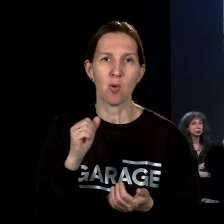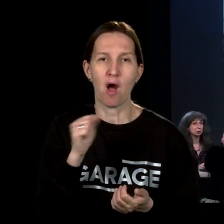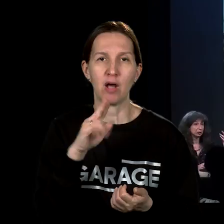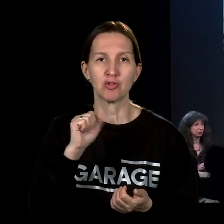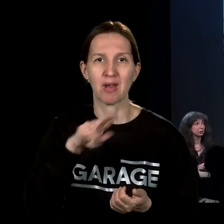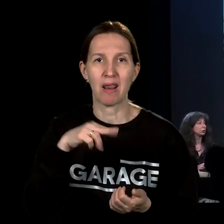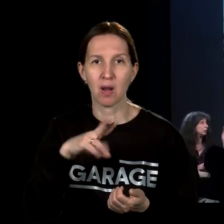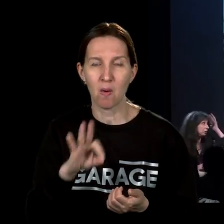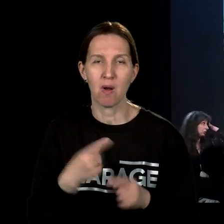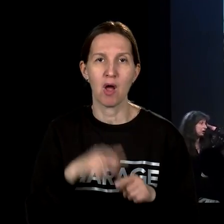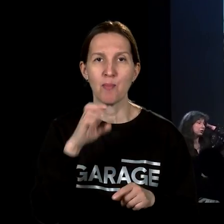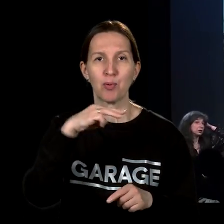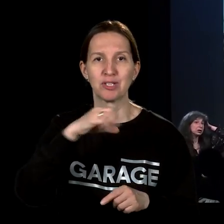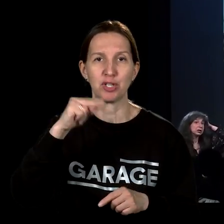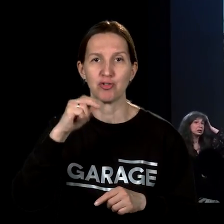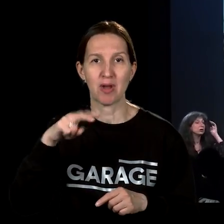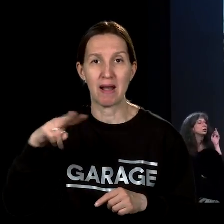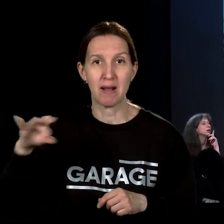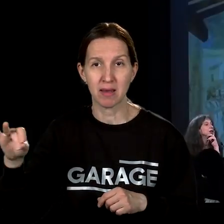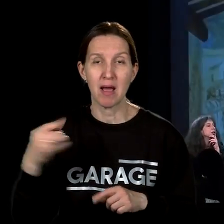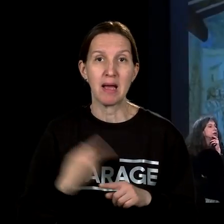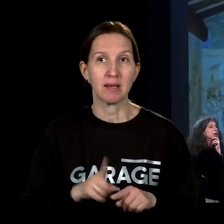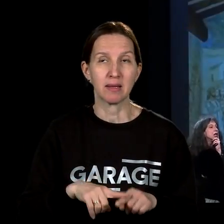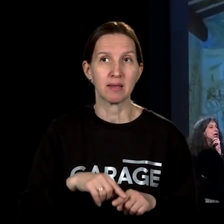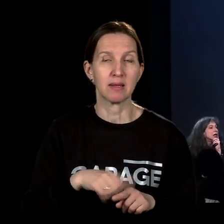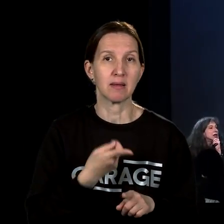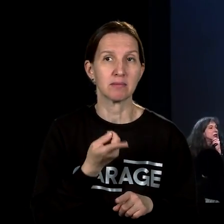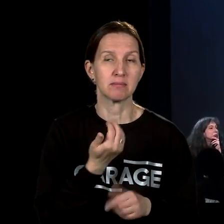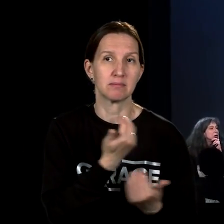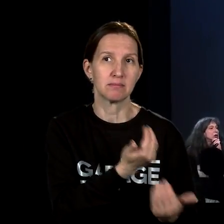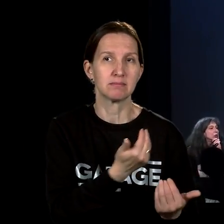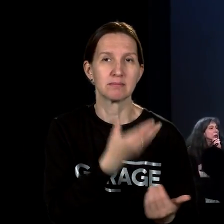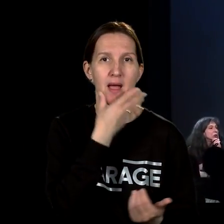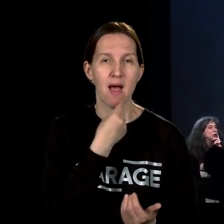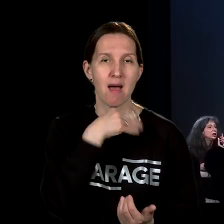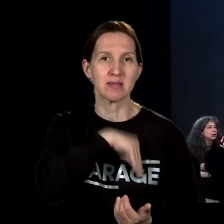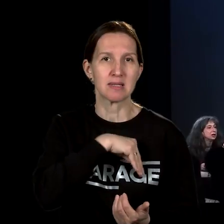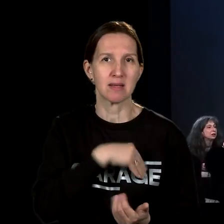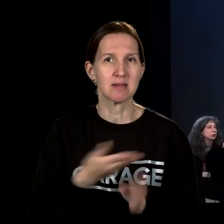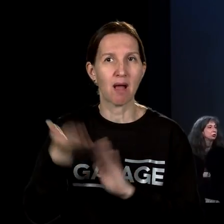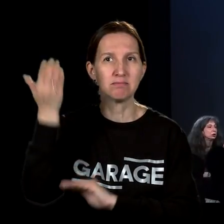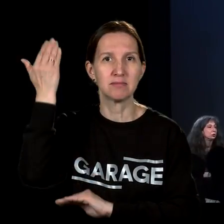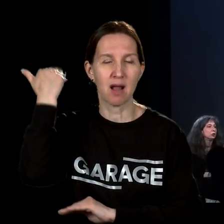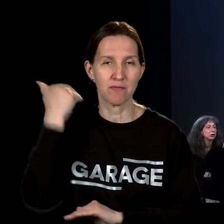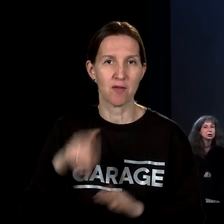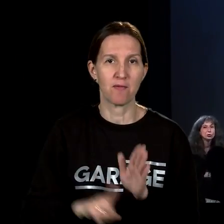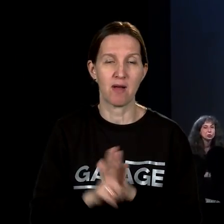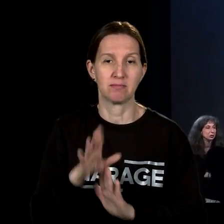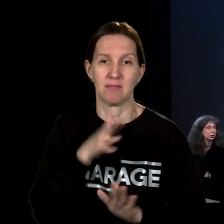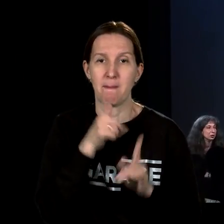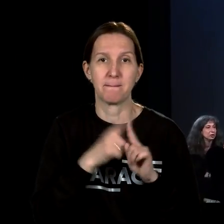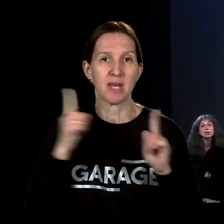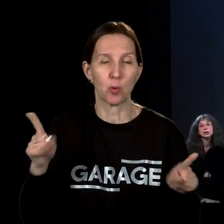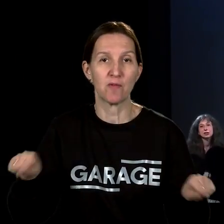эстетика раннего Ренессанса итальянского, она замечательным образом перетекает вот в эту самую